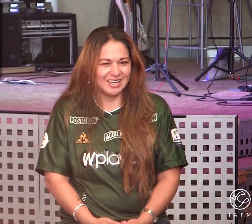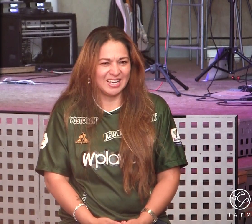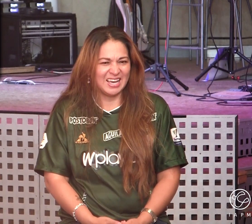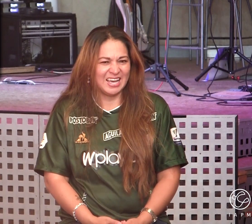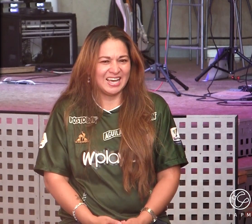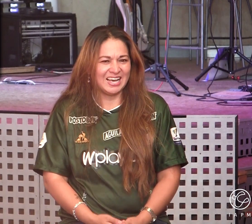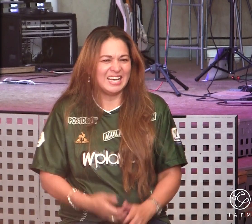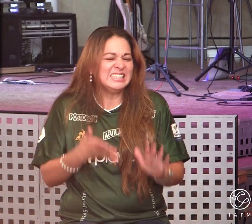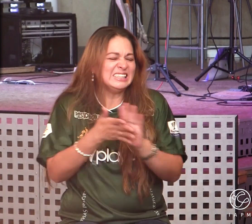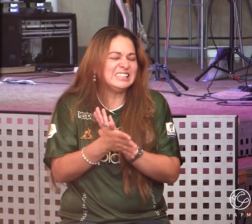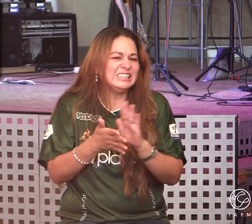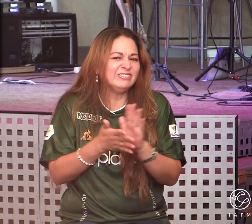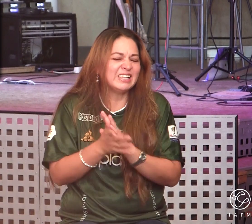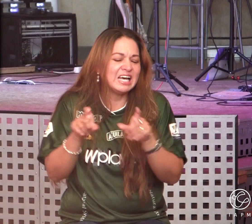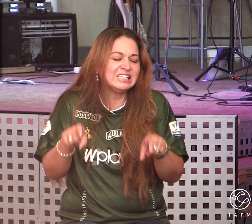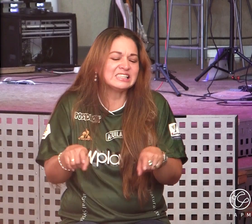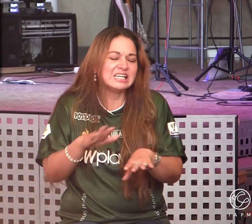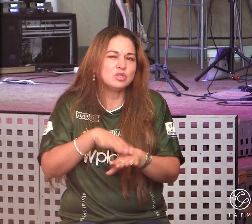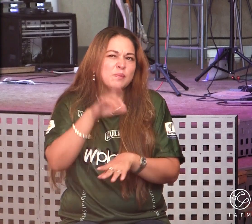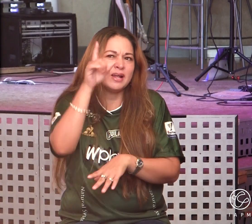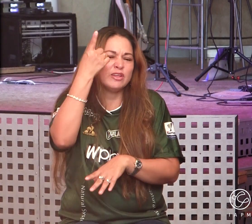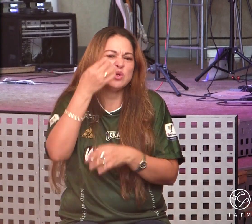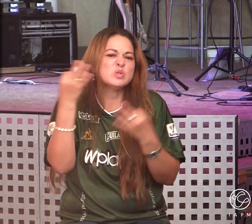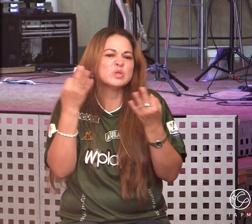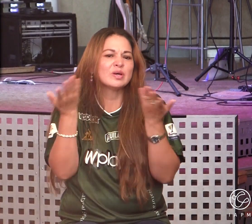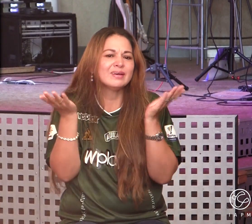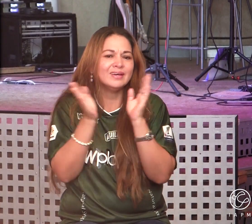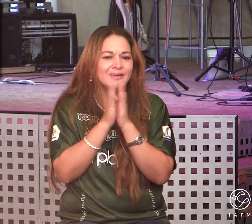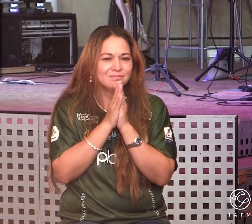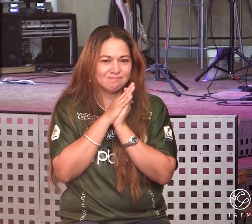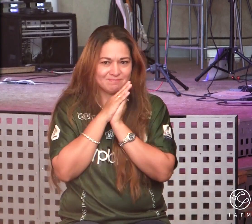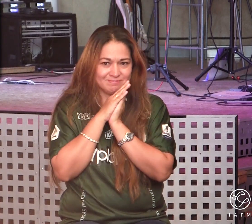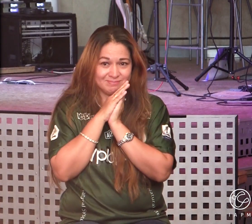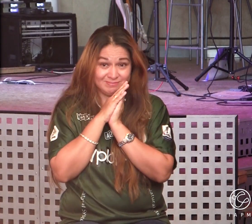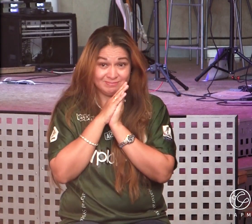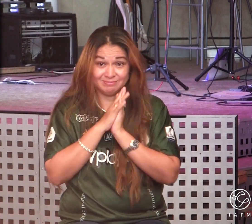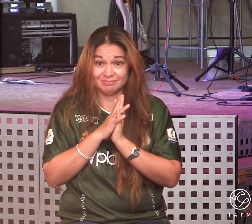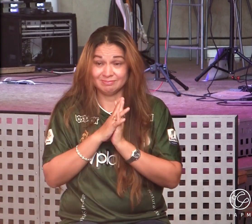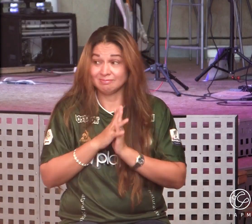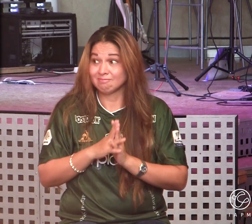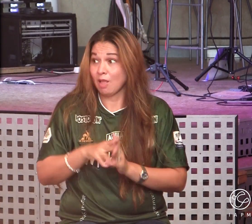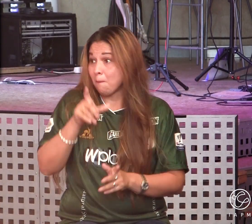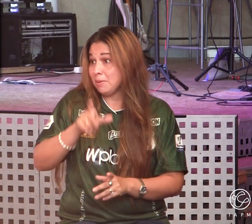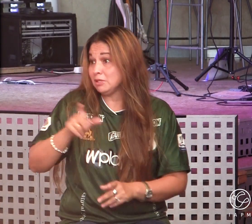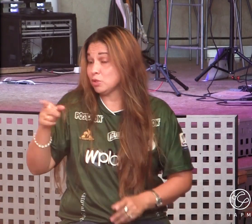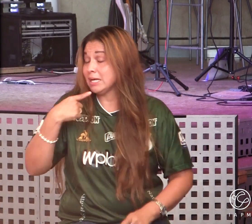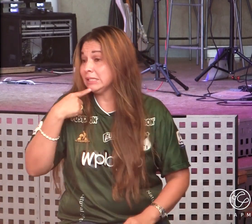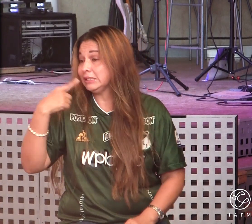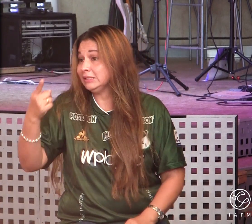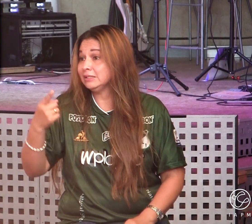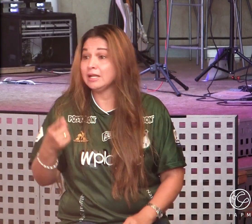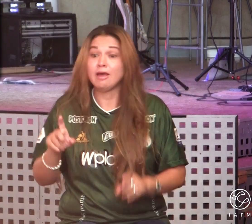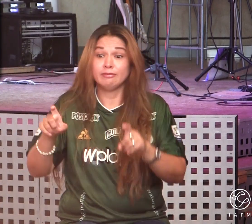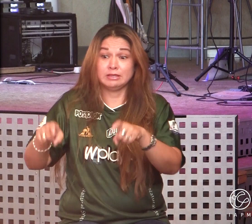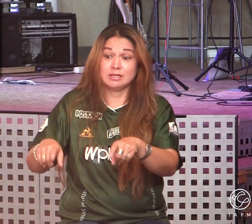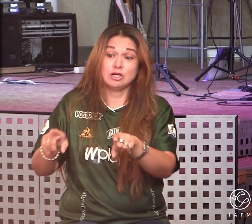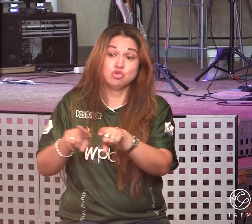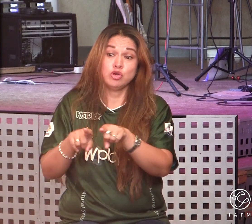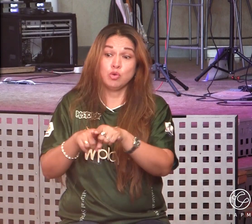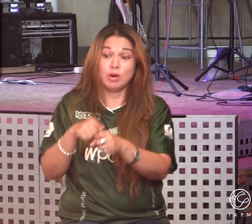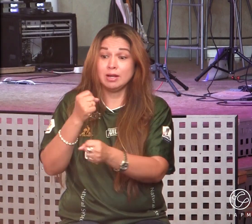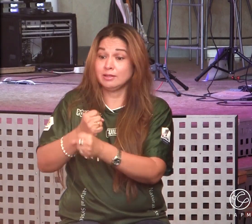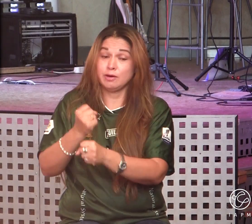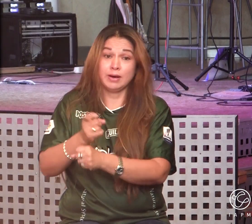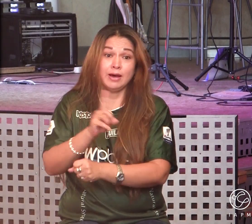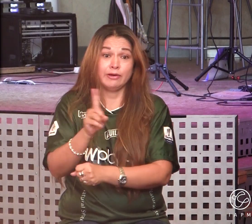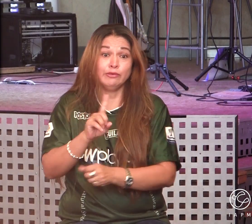es parte del asunto. Pero ¿imaginas a Dios así? O de pronto Dios y el hombre, el día que Dios descansa, jugando a...